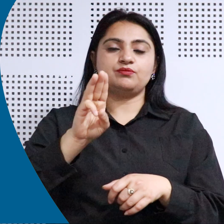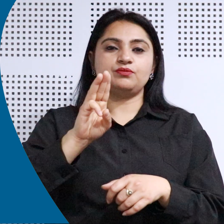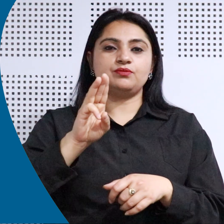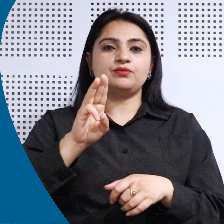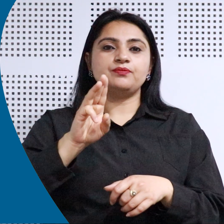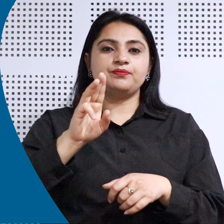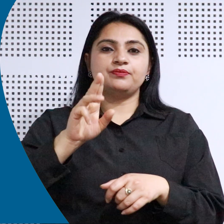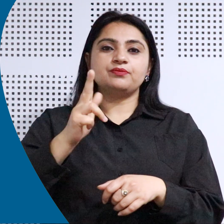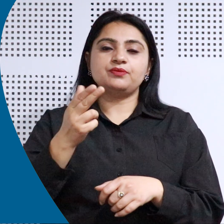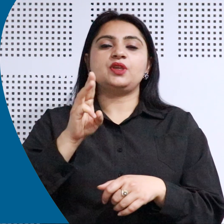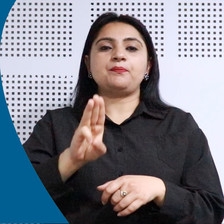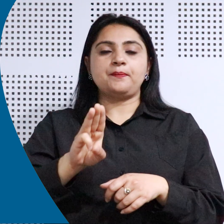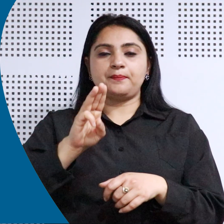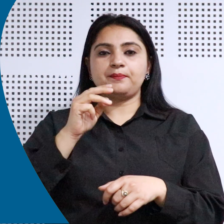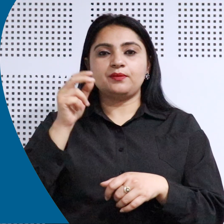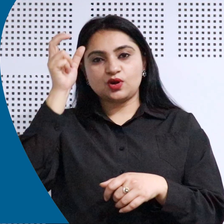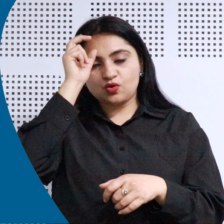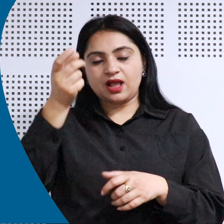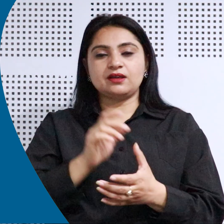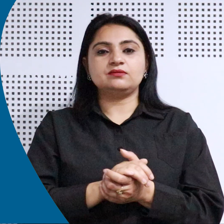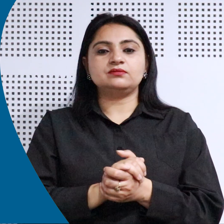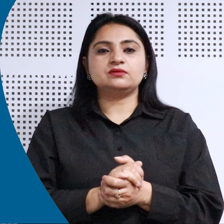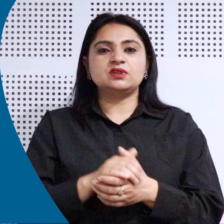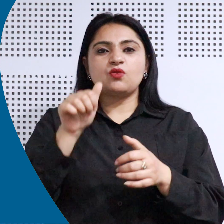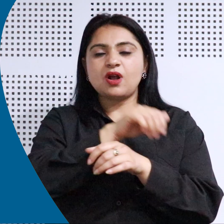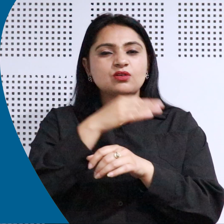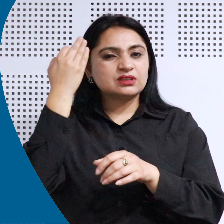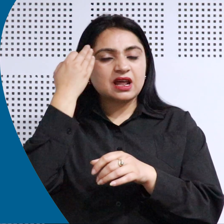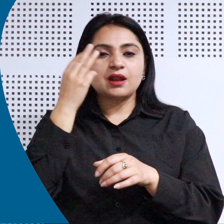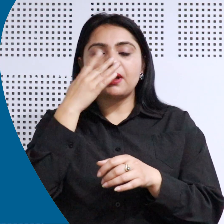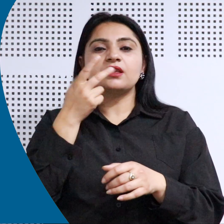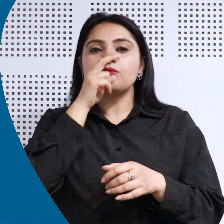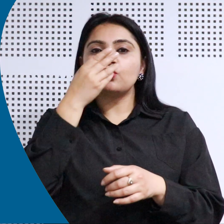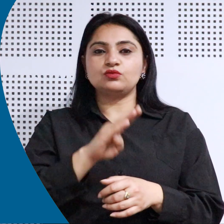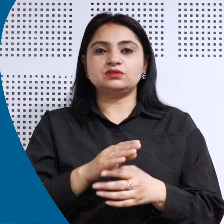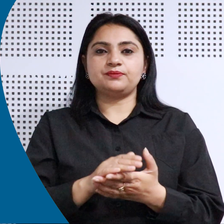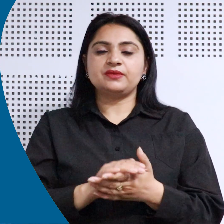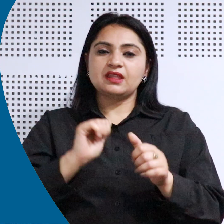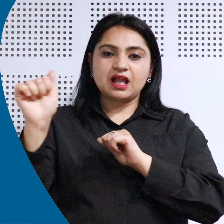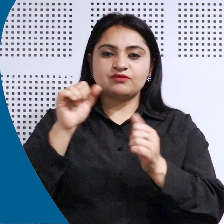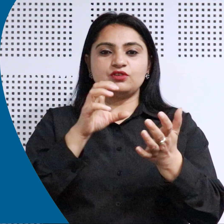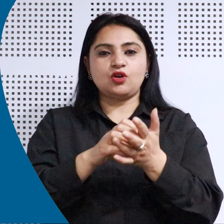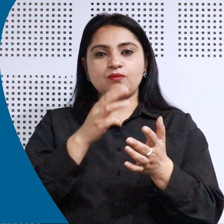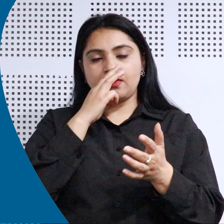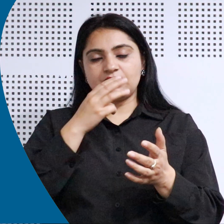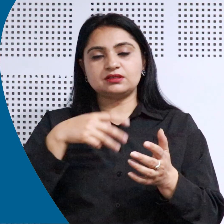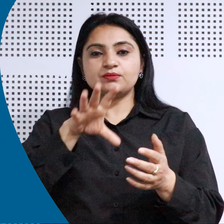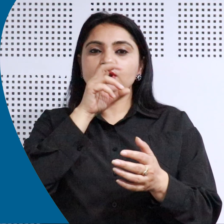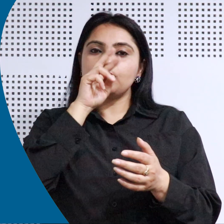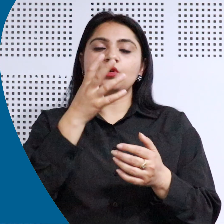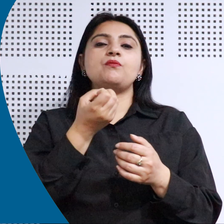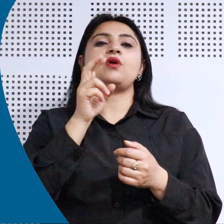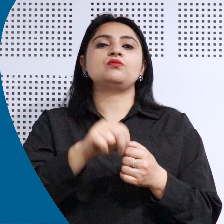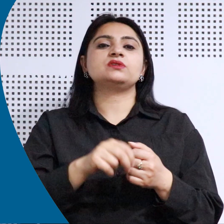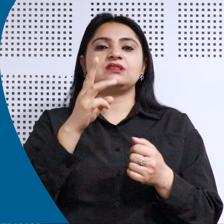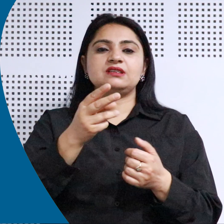अथवा धारणा सुनिसकेपछि यहाँको केही छ कि भन्नुपर्ने? मलाई केही भन्नु छैन। हर मान्छेले आफ्नो ठाउँलाई सबैले बलियो बनाउन चाहन्छ। त्यसमध्येमा